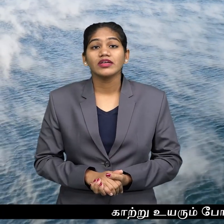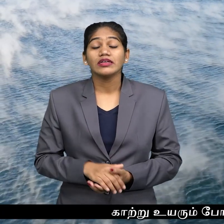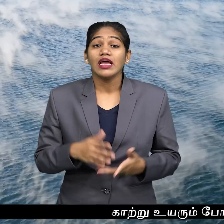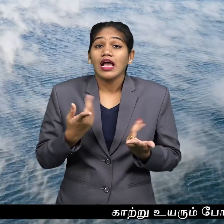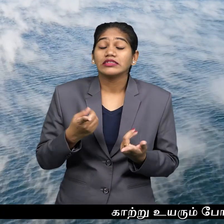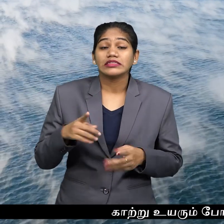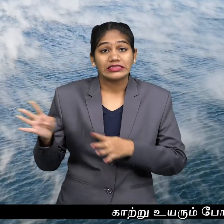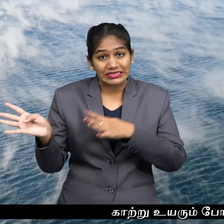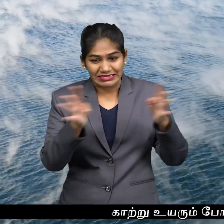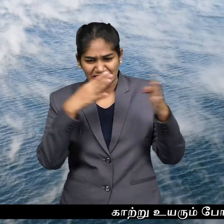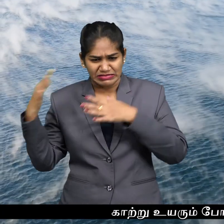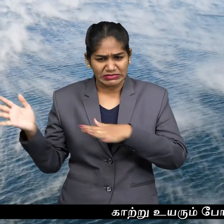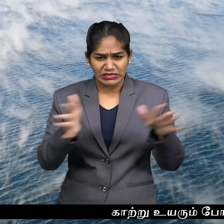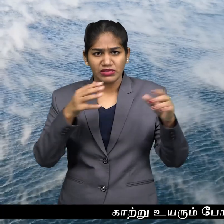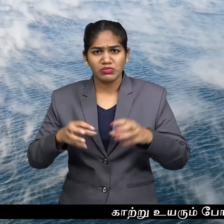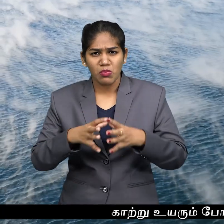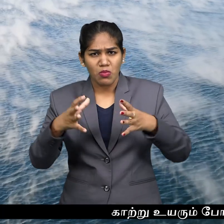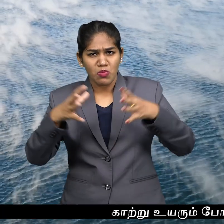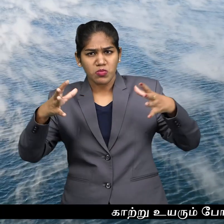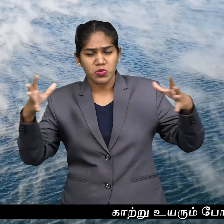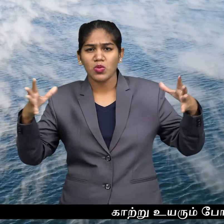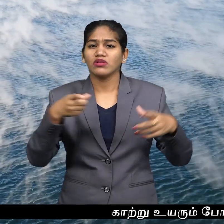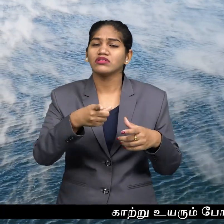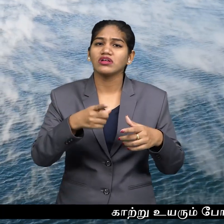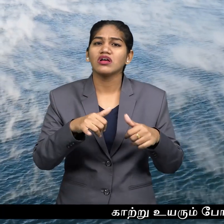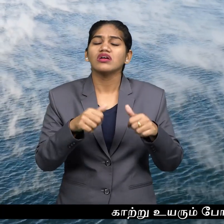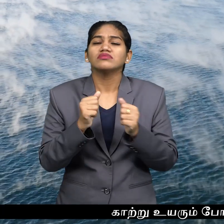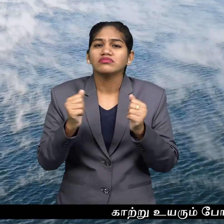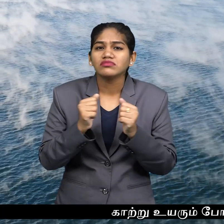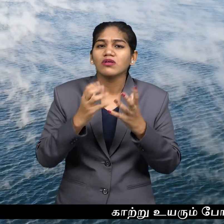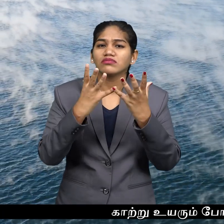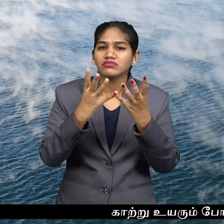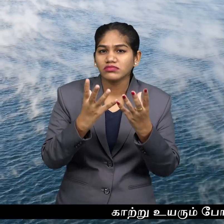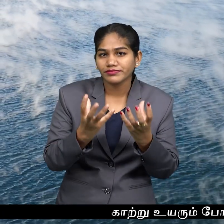காற்று உயரும்போது அது விரிவடைந்து குளிர்கிறது.